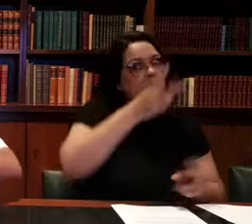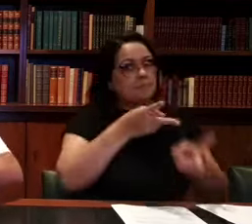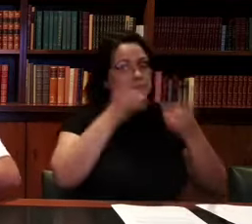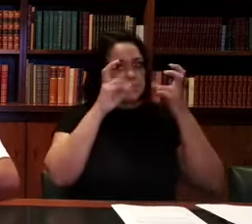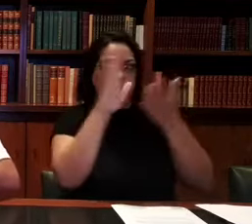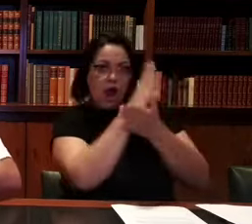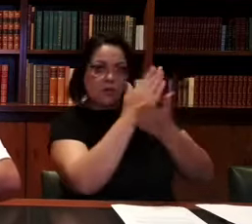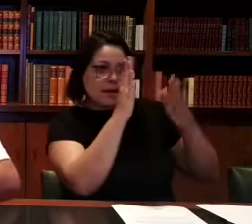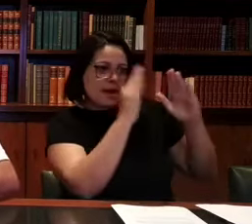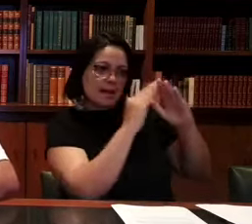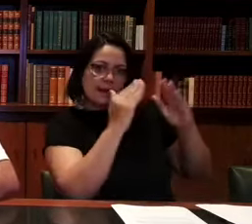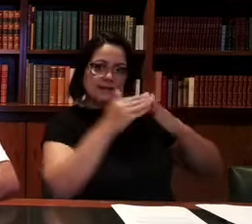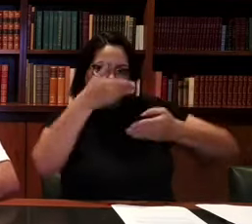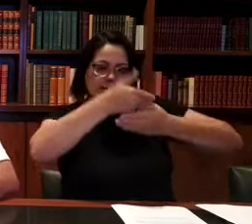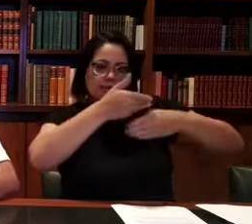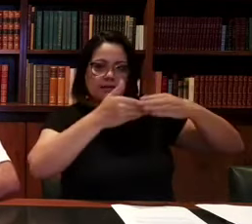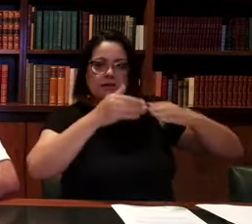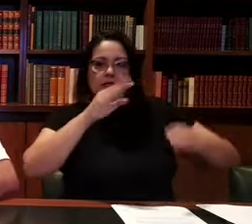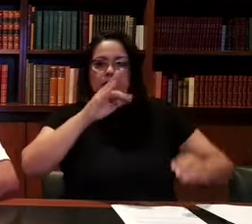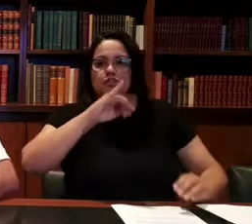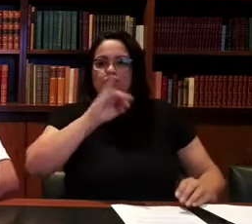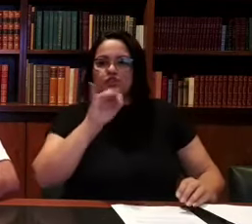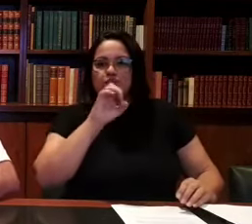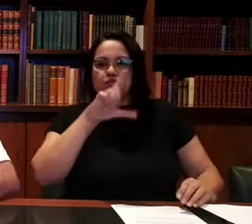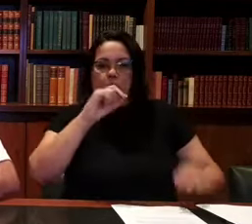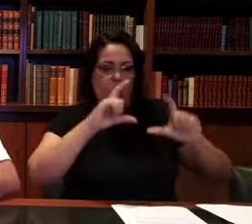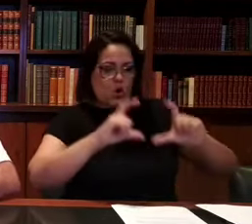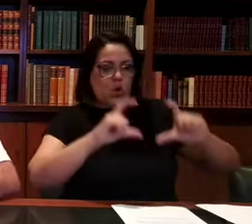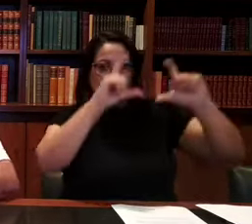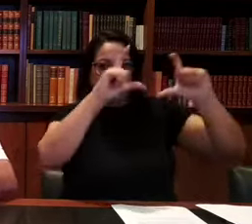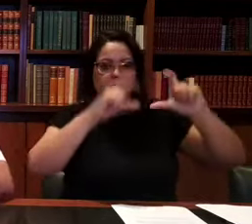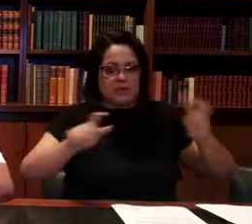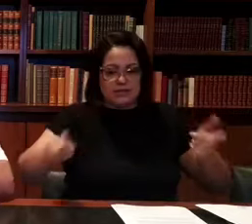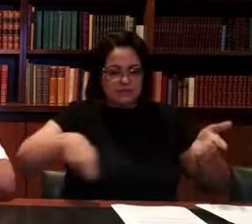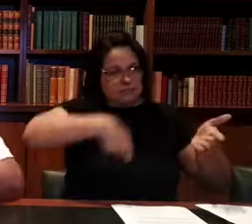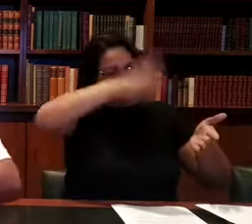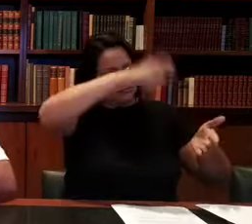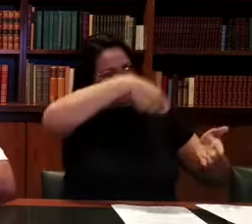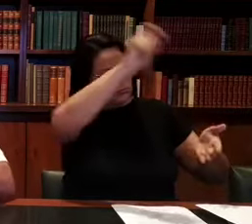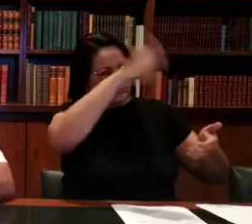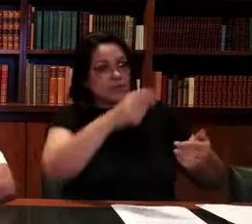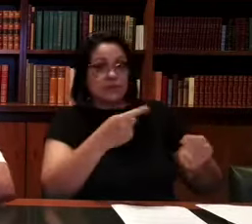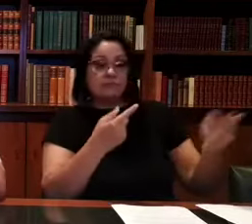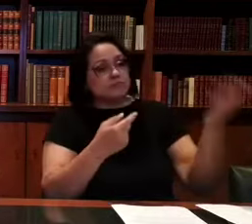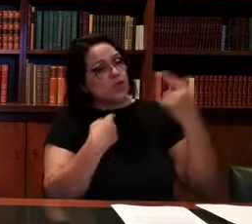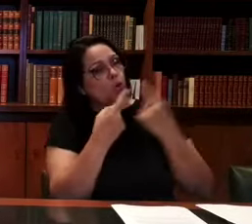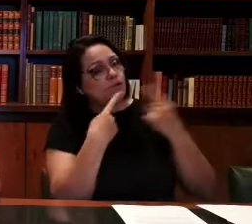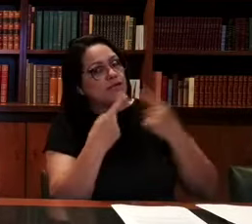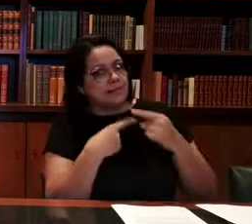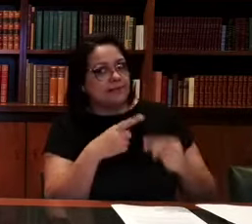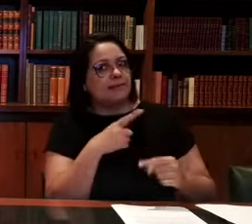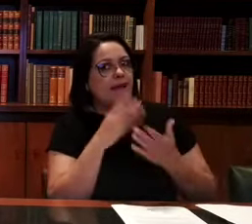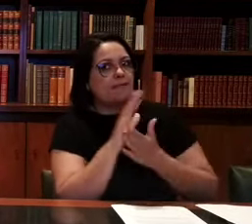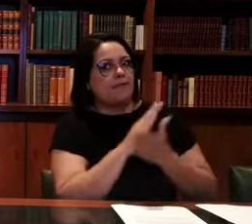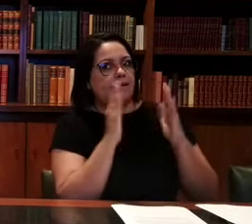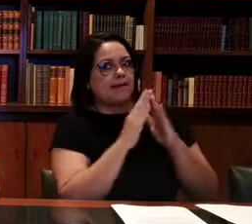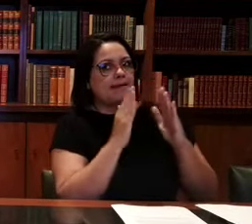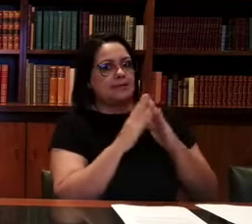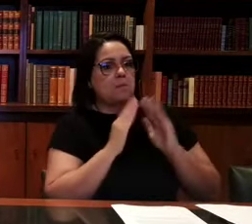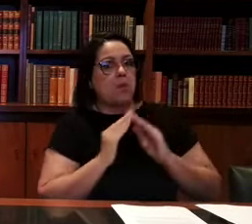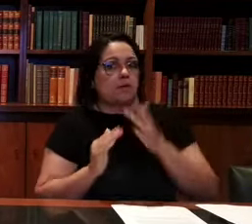umas casas lá com tijolo e cimento né só ficar de cimento você conversar com a pessoal resolvendo que a casa ali que